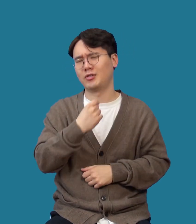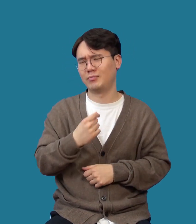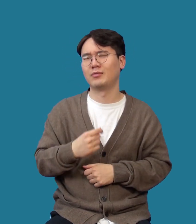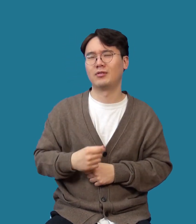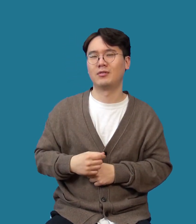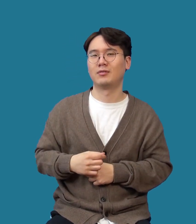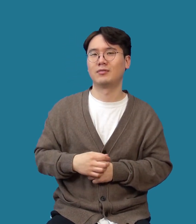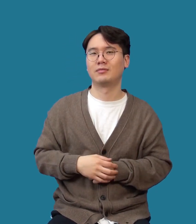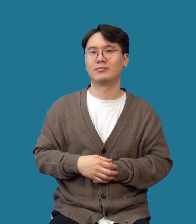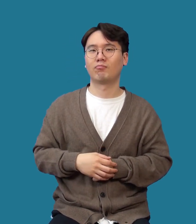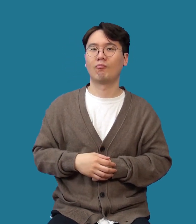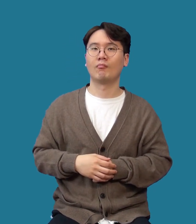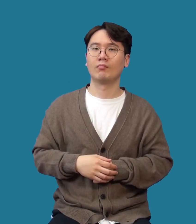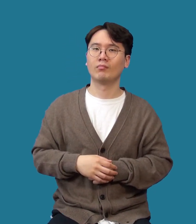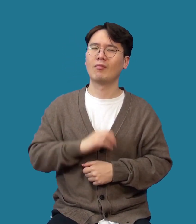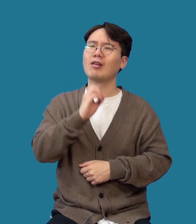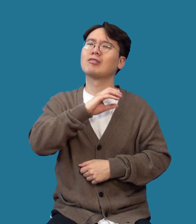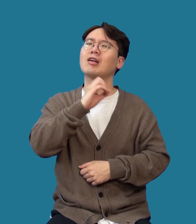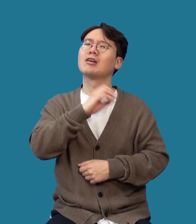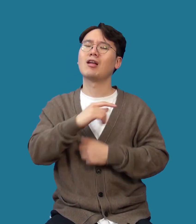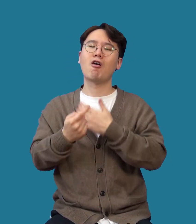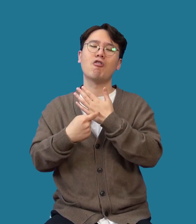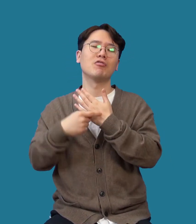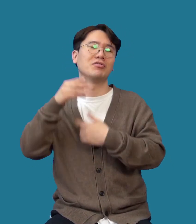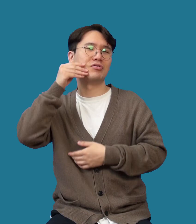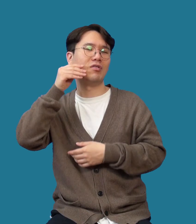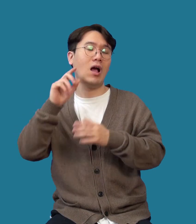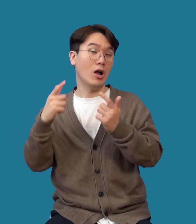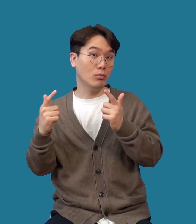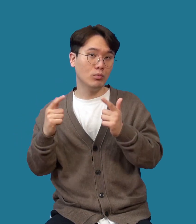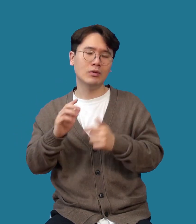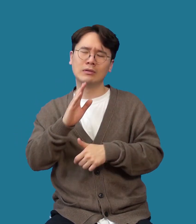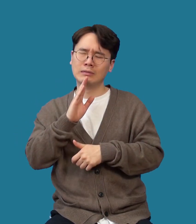그냥 하는 기도가 아니라 정말로 기도가 간절해졌습니다.